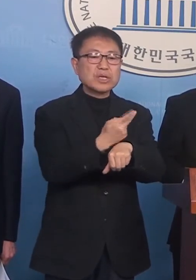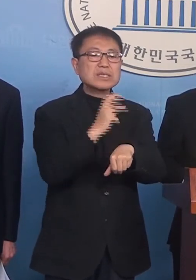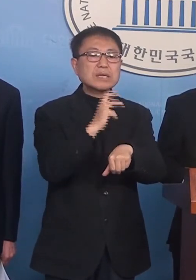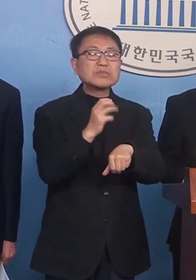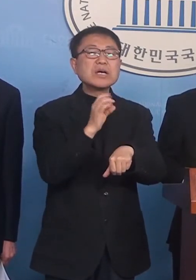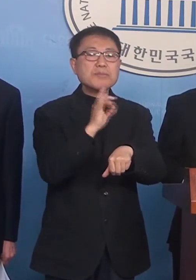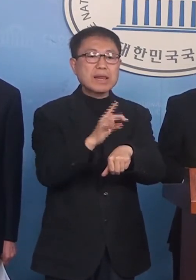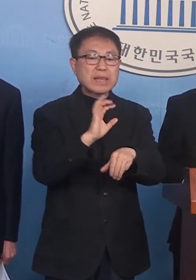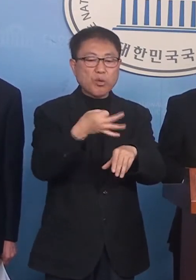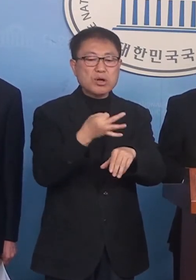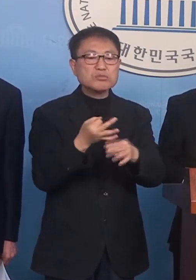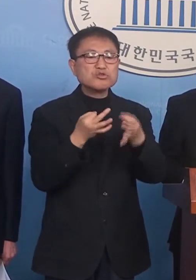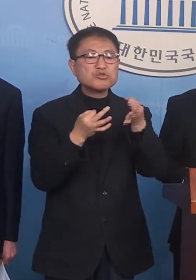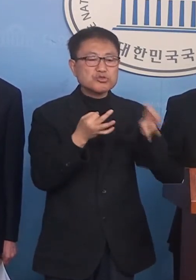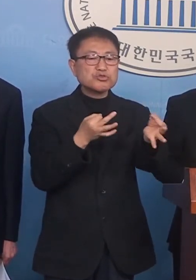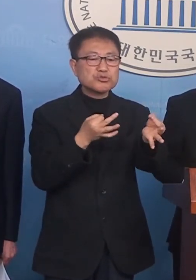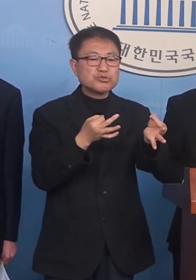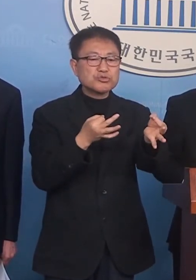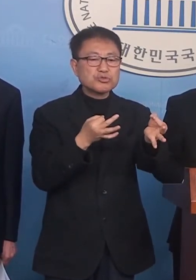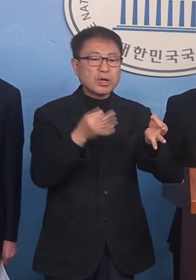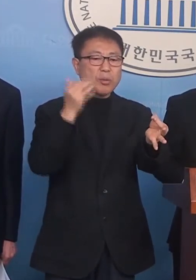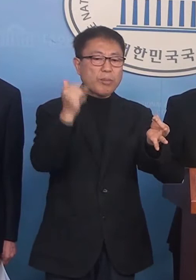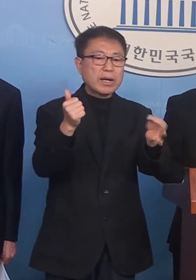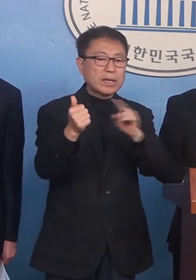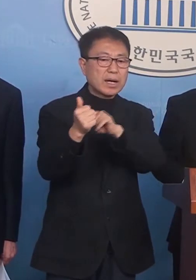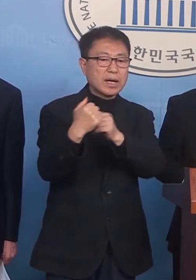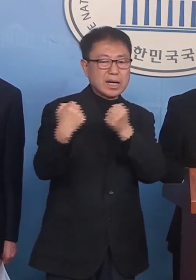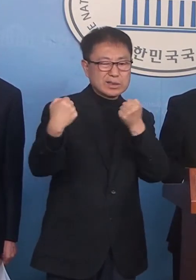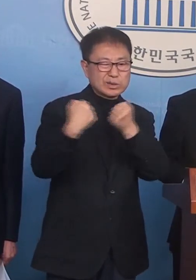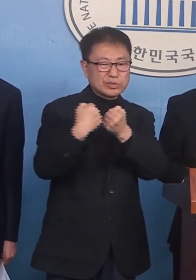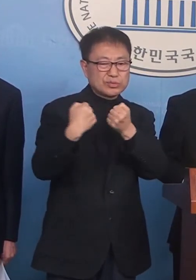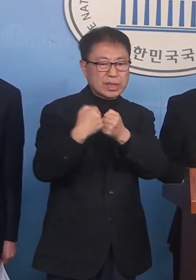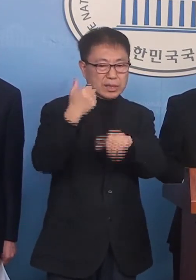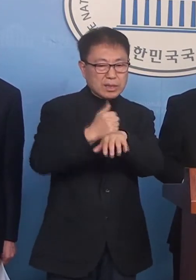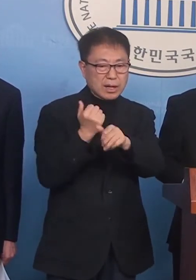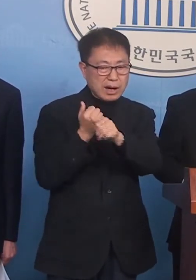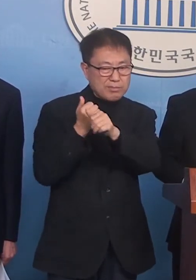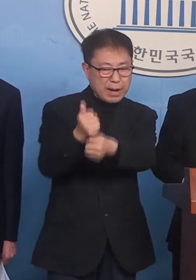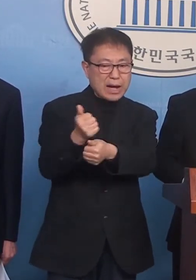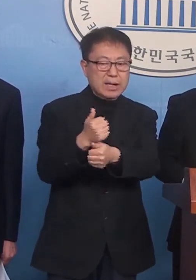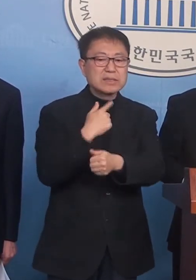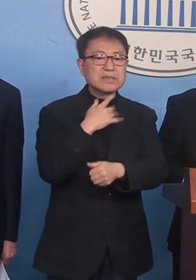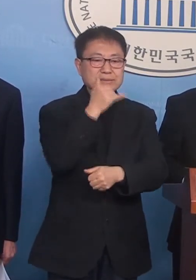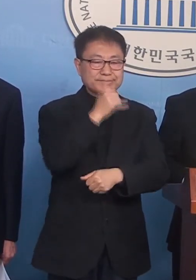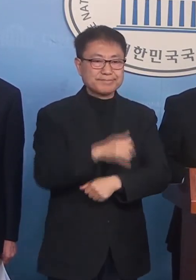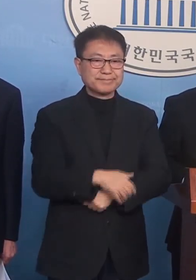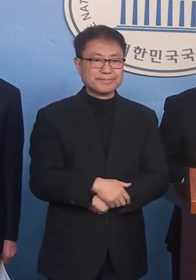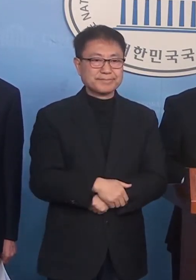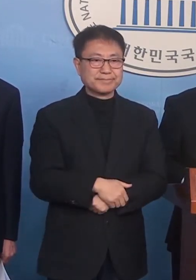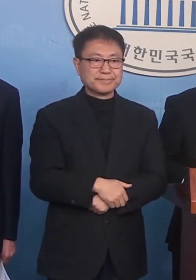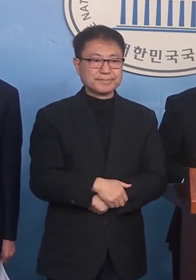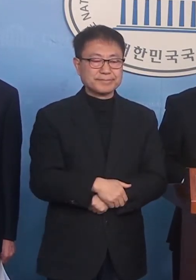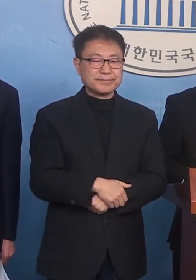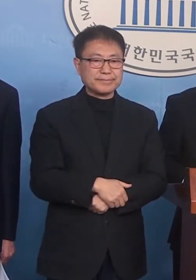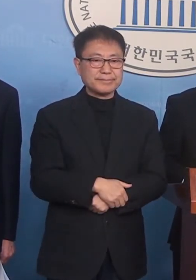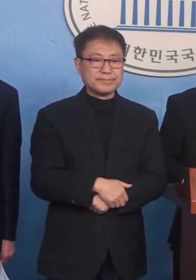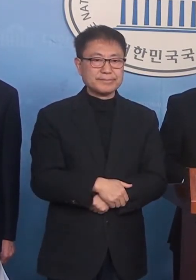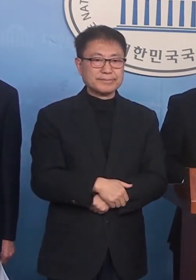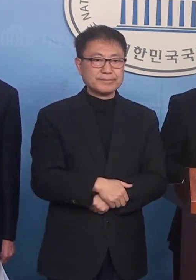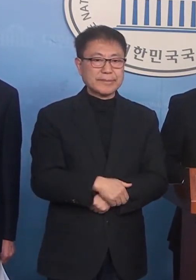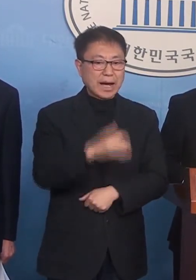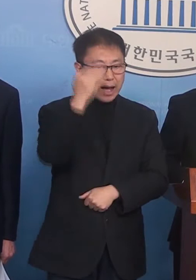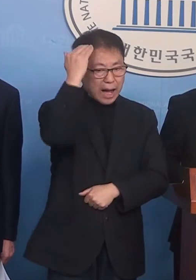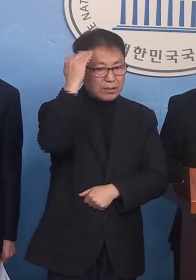30분에 대한 임금만 지급해주는 사업주를 상대로 투쟁을 해서 승리를 이끌어온 경험이 있습니다.